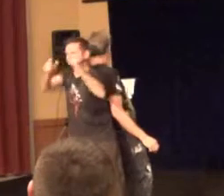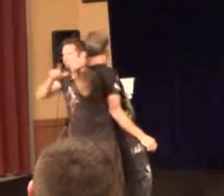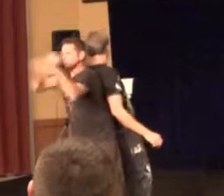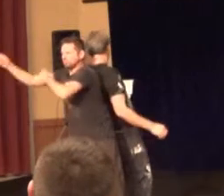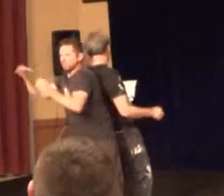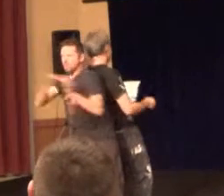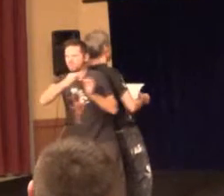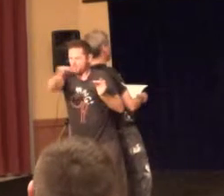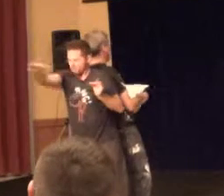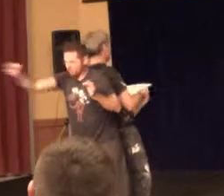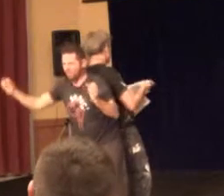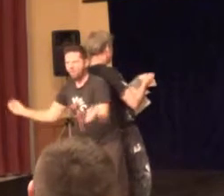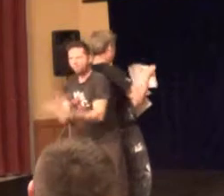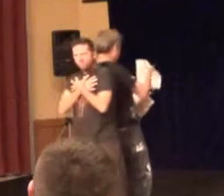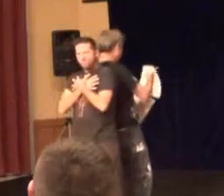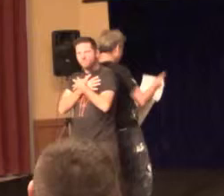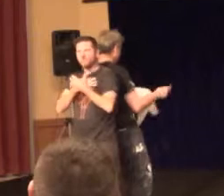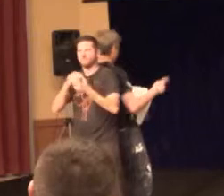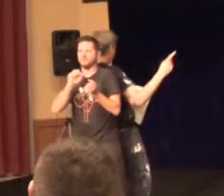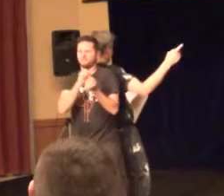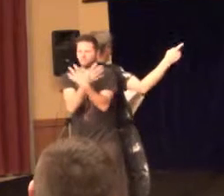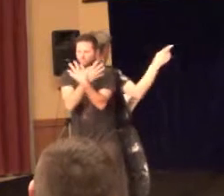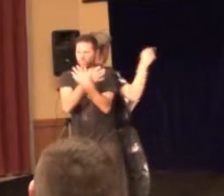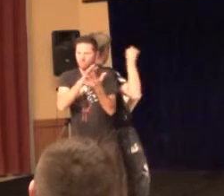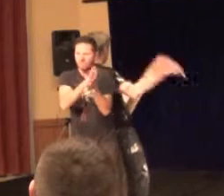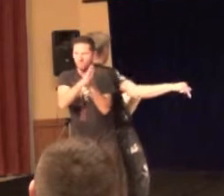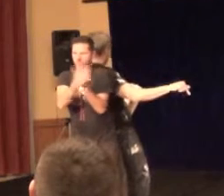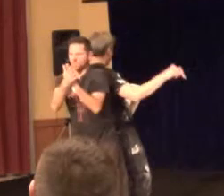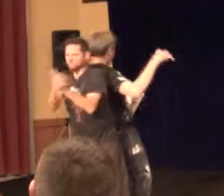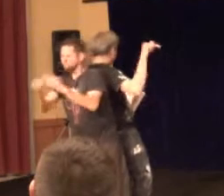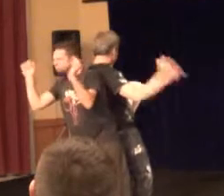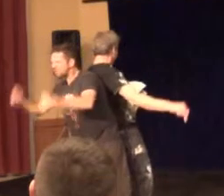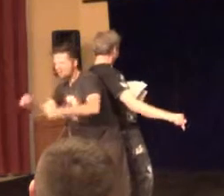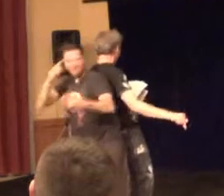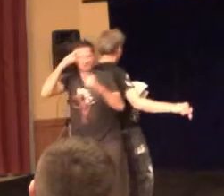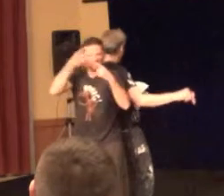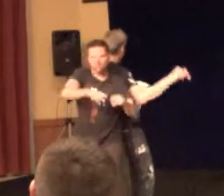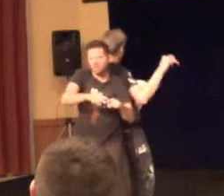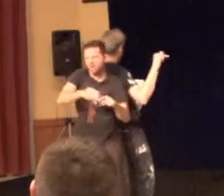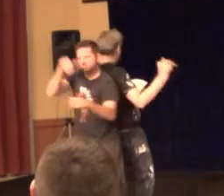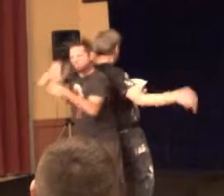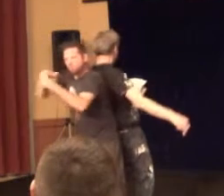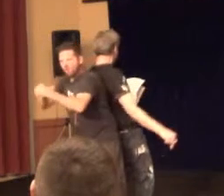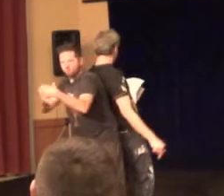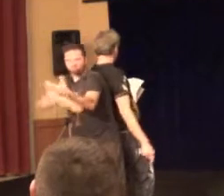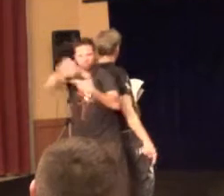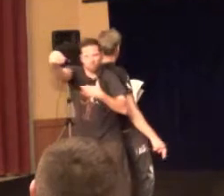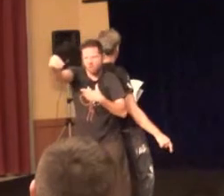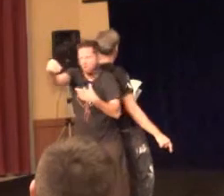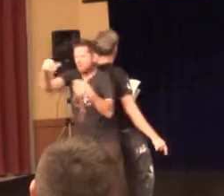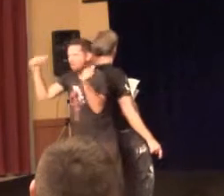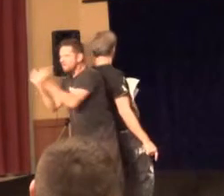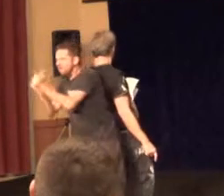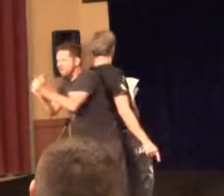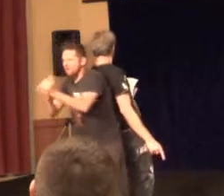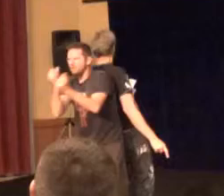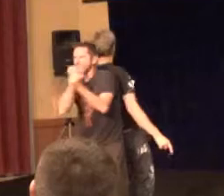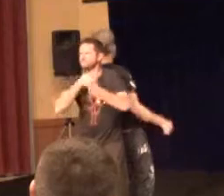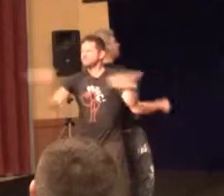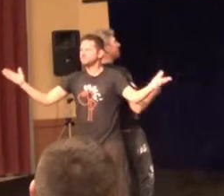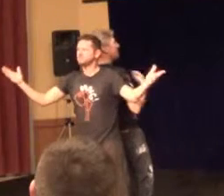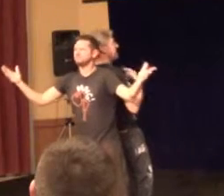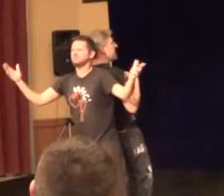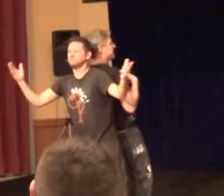virus mute, ni pour, ni contre, avec, dedans, à l'intérieur, au plus près. Le virus